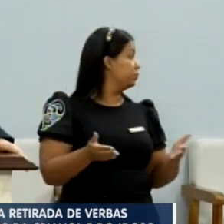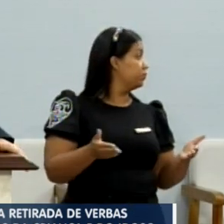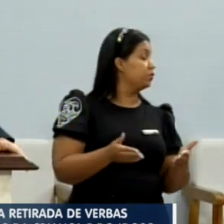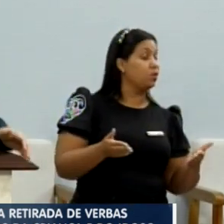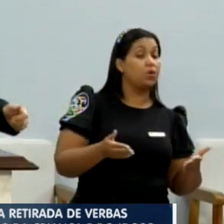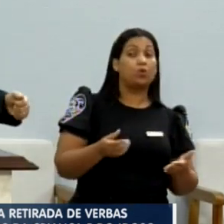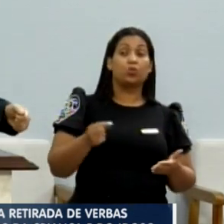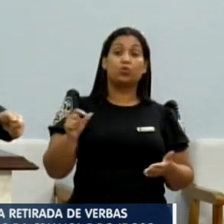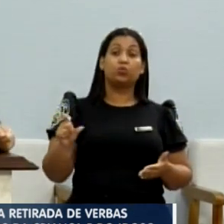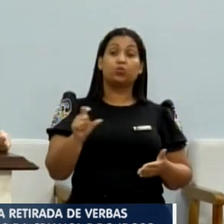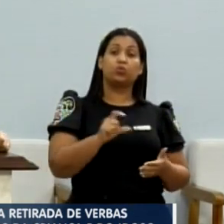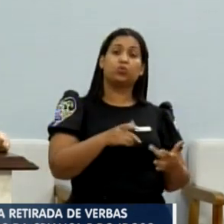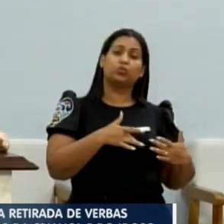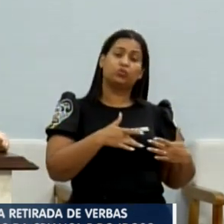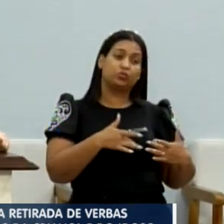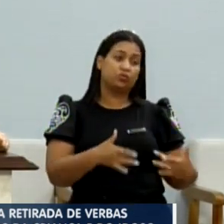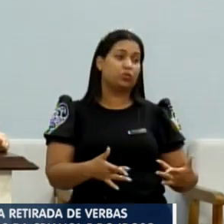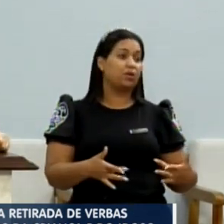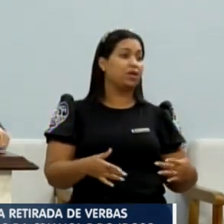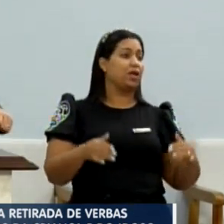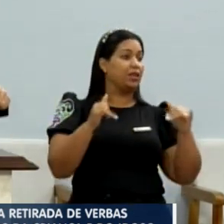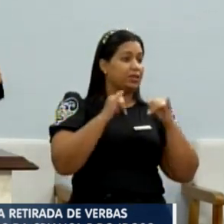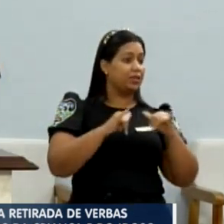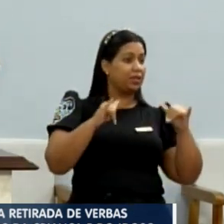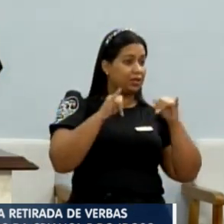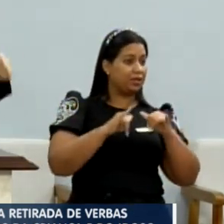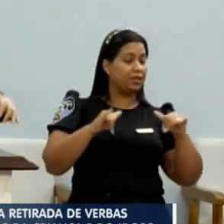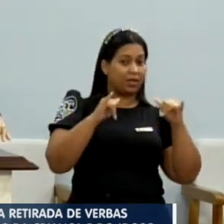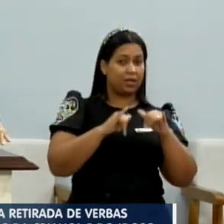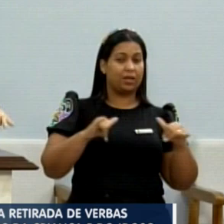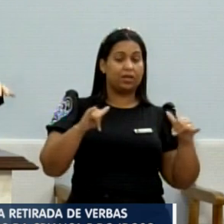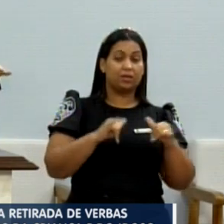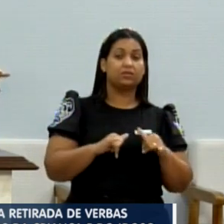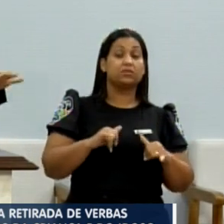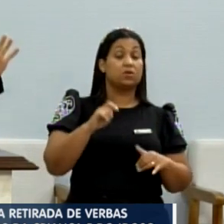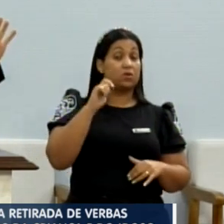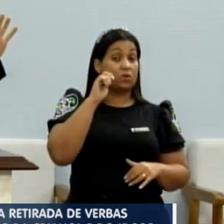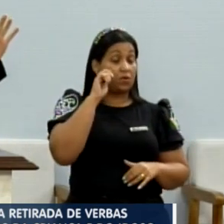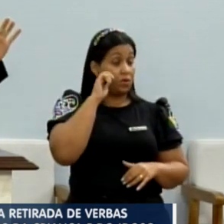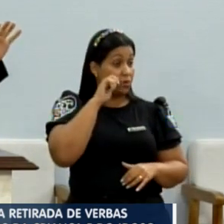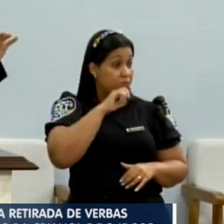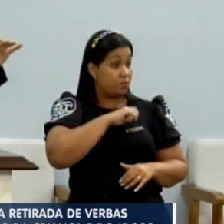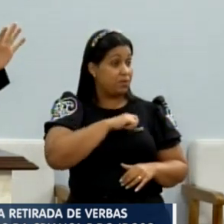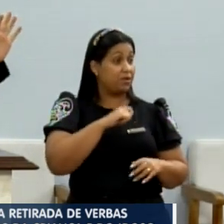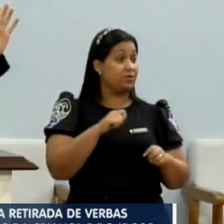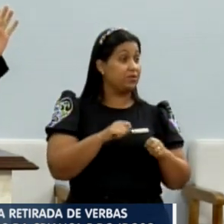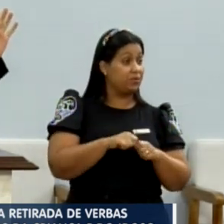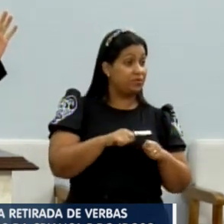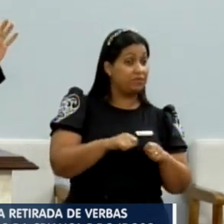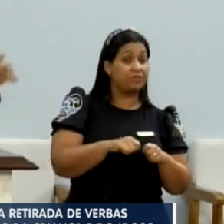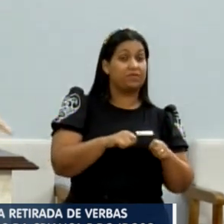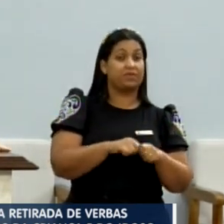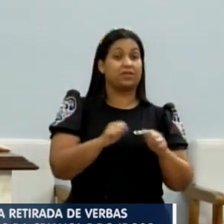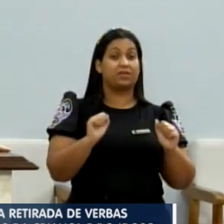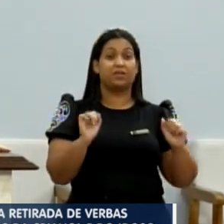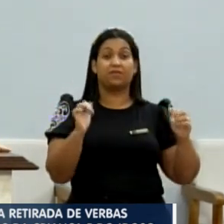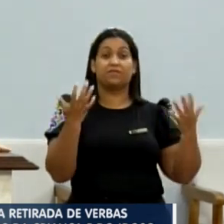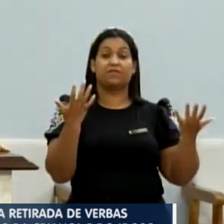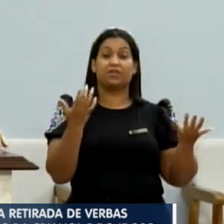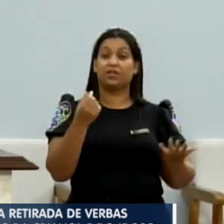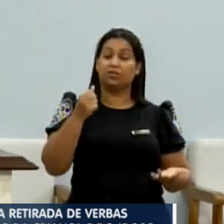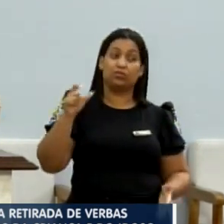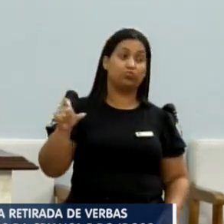solidária na época da declaração de imposto de renda o município Faz aquela solenidade da destinação